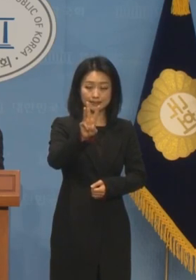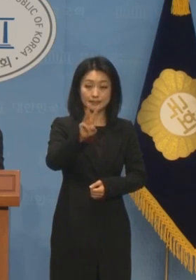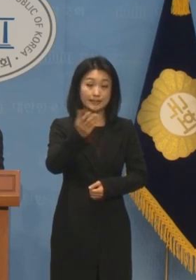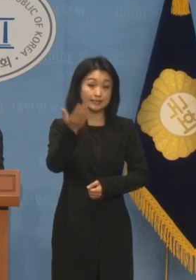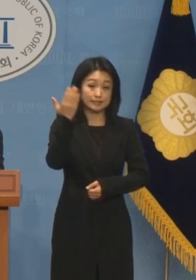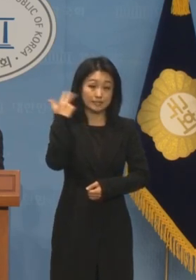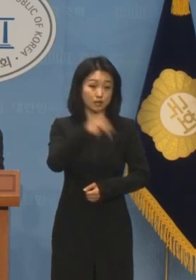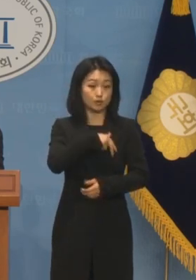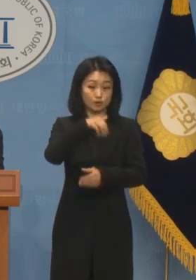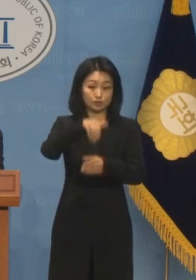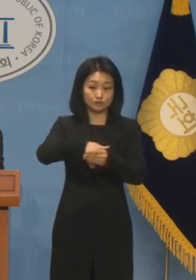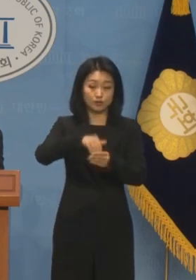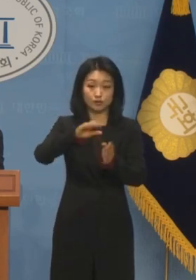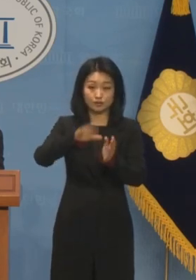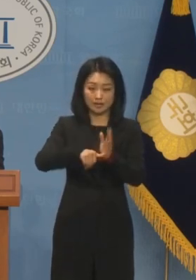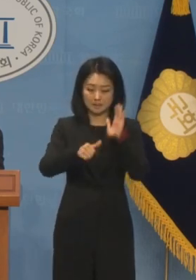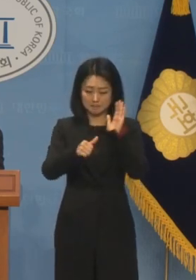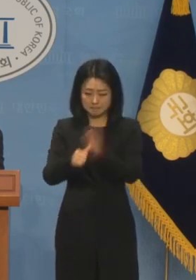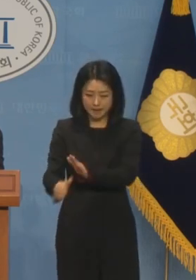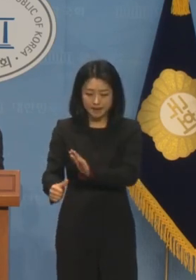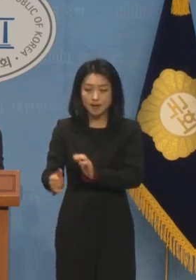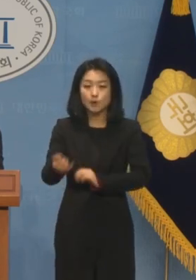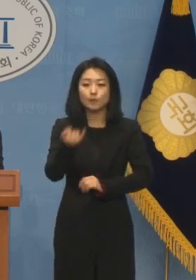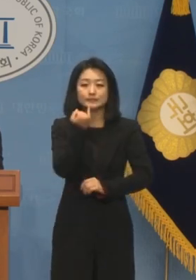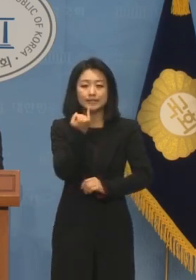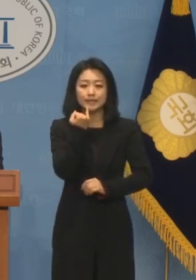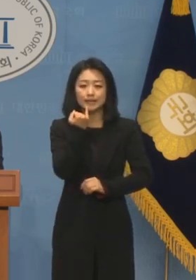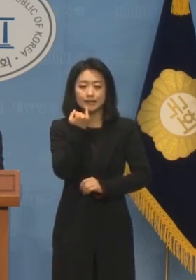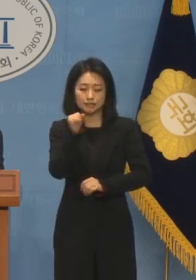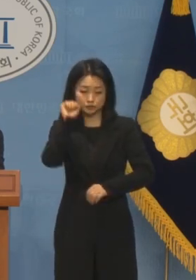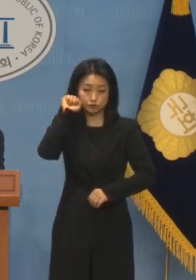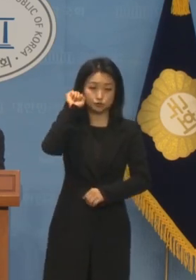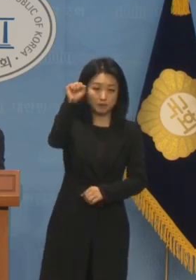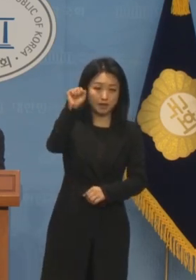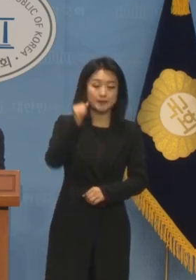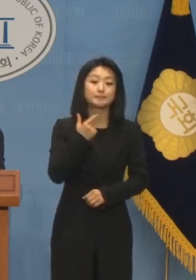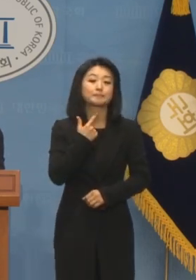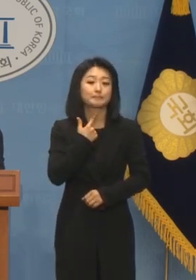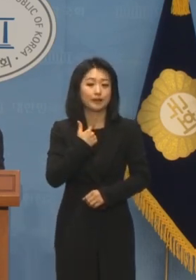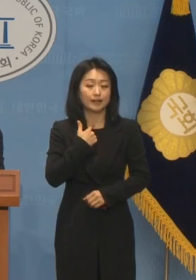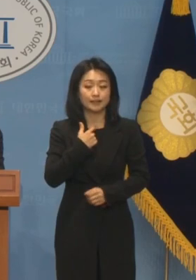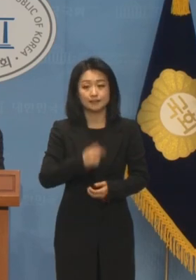지난 총선에서 미랄이 되겠다는 사명으로 출마했습니다.